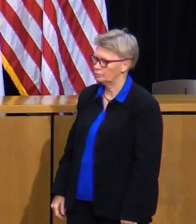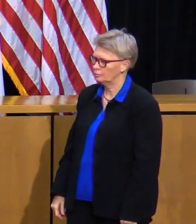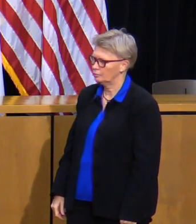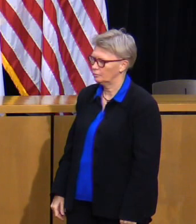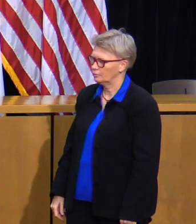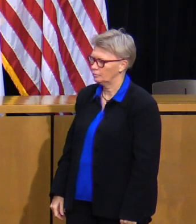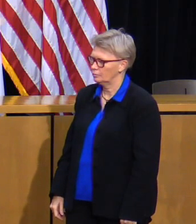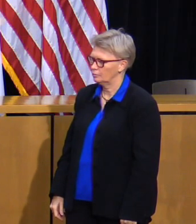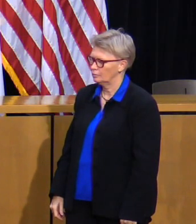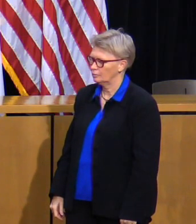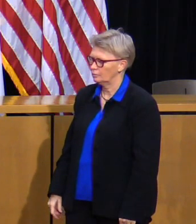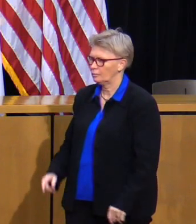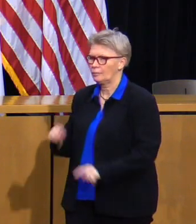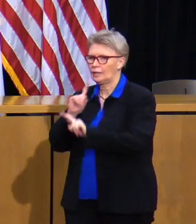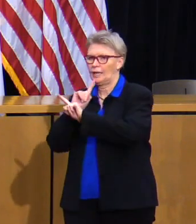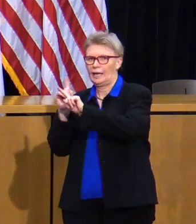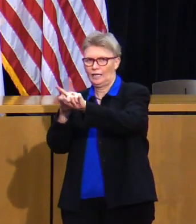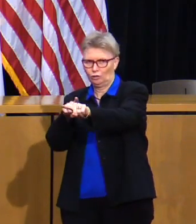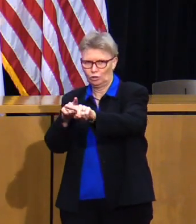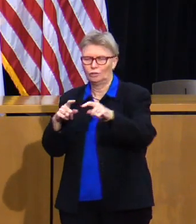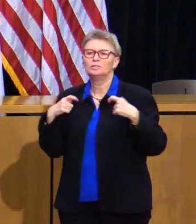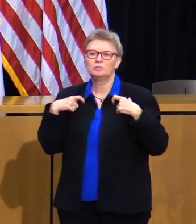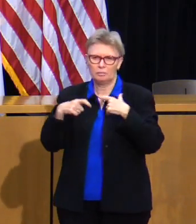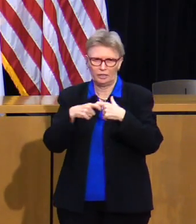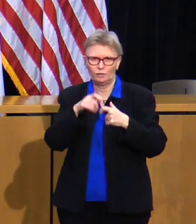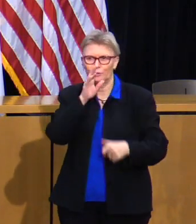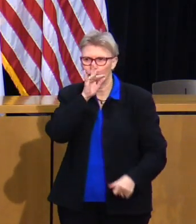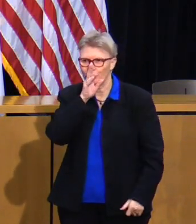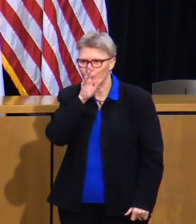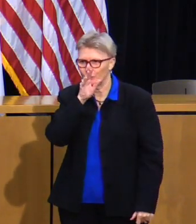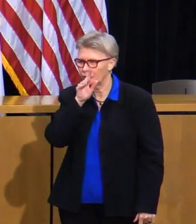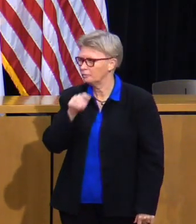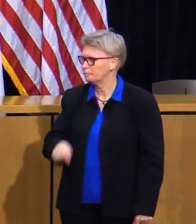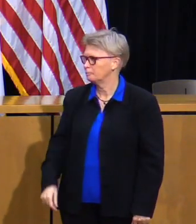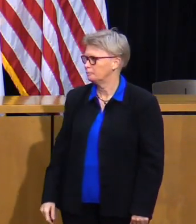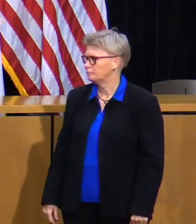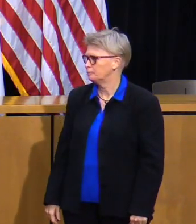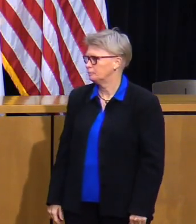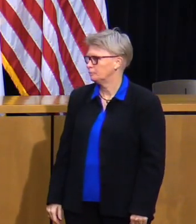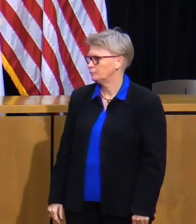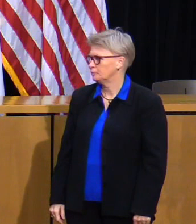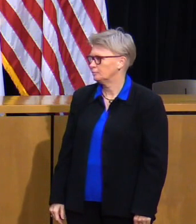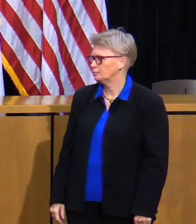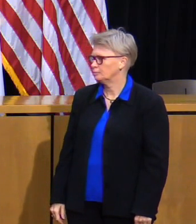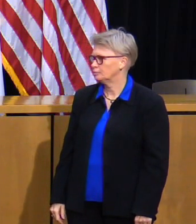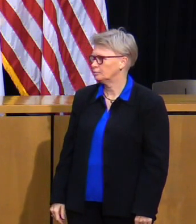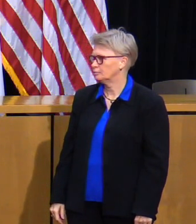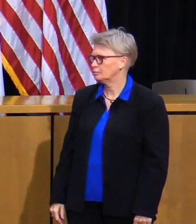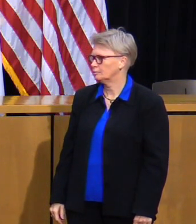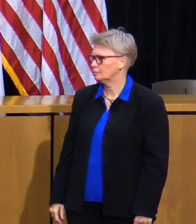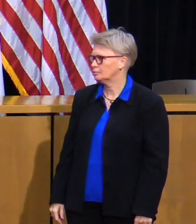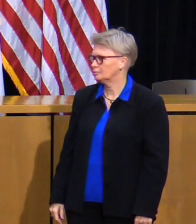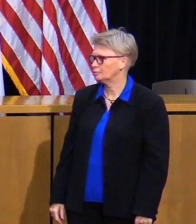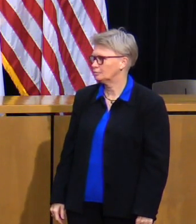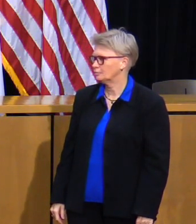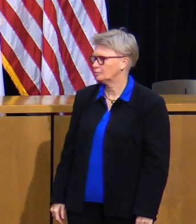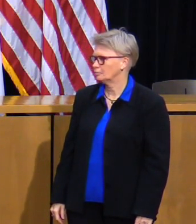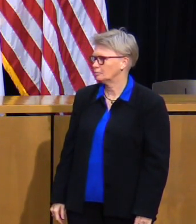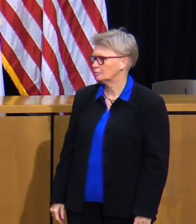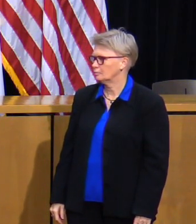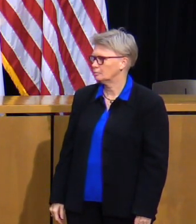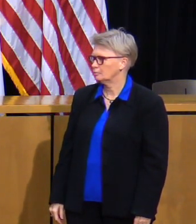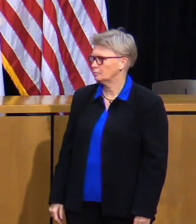en la corte? Yo pienso que la marca que quiero dejar en el corte es de una persona